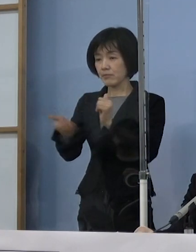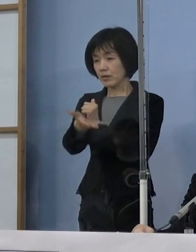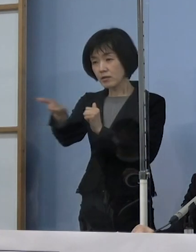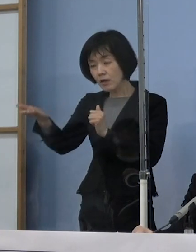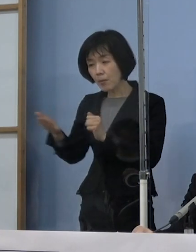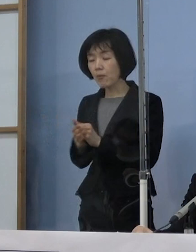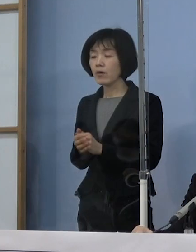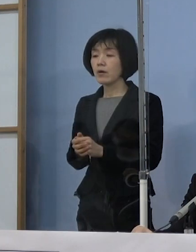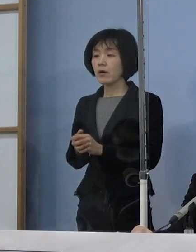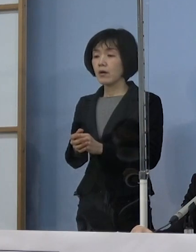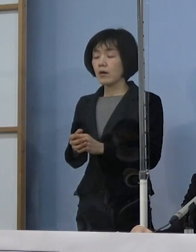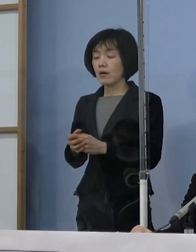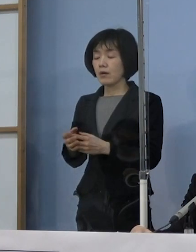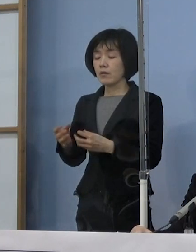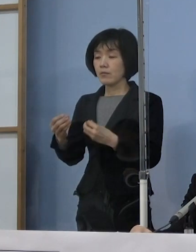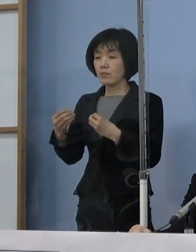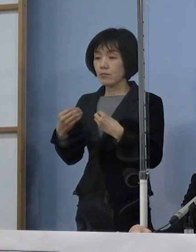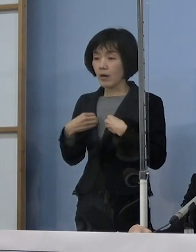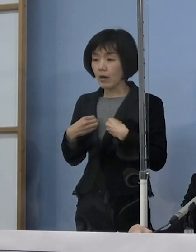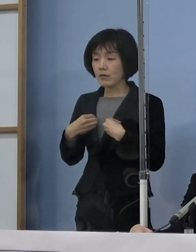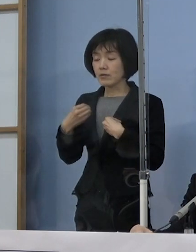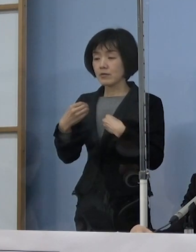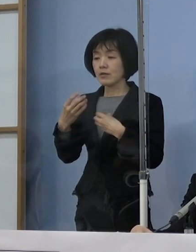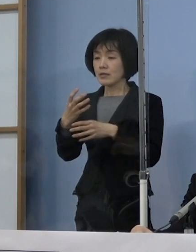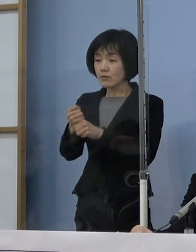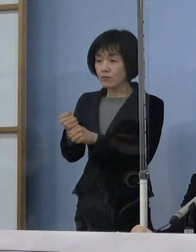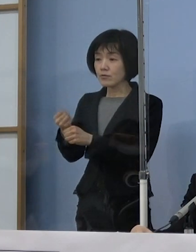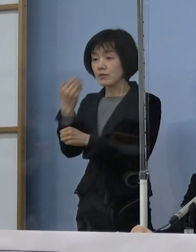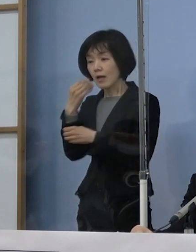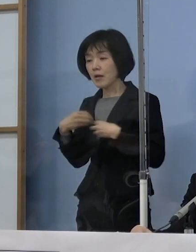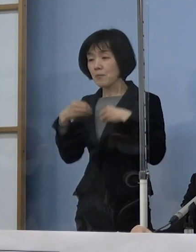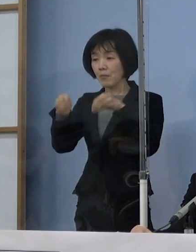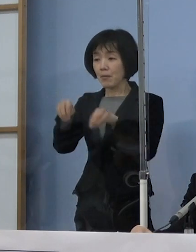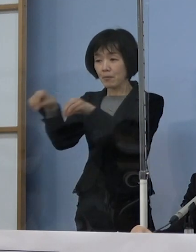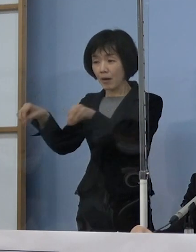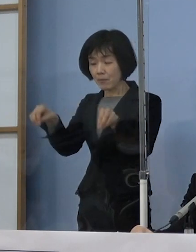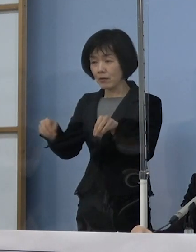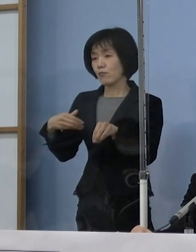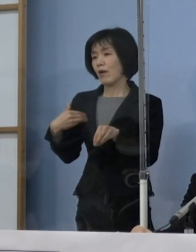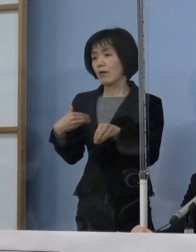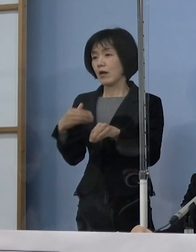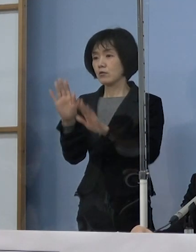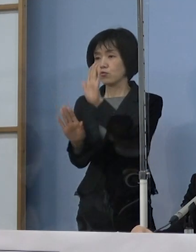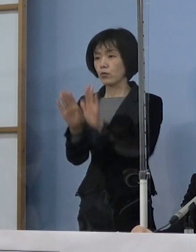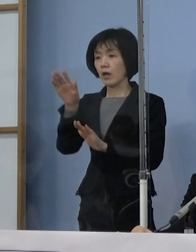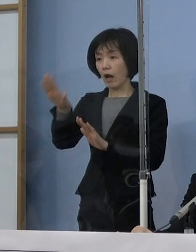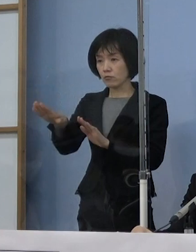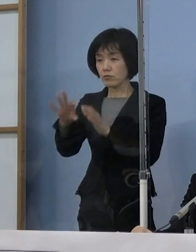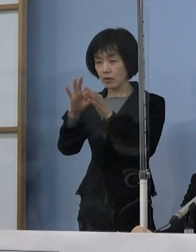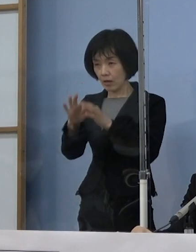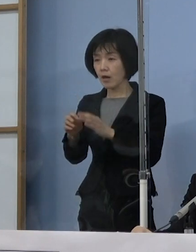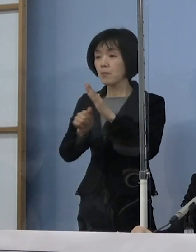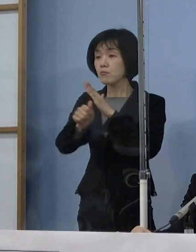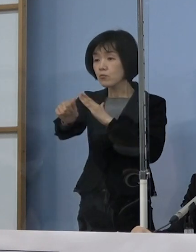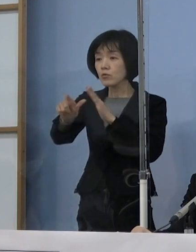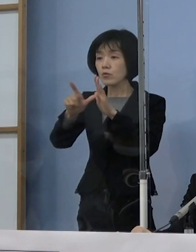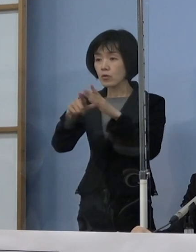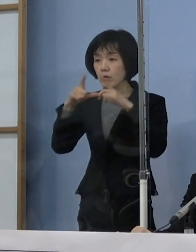いつ誰が感染してもおかしくないとお考えいただき、外出時のマスクの着用、3密の